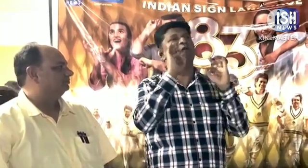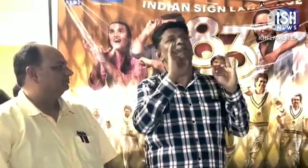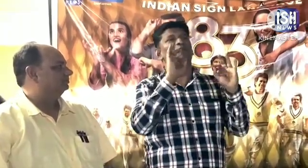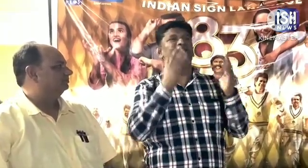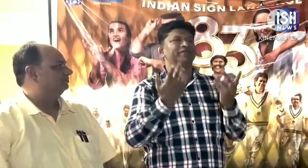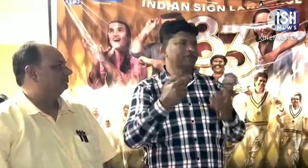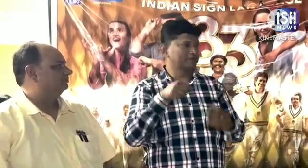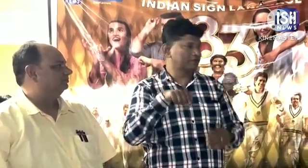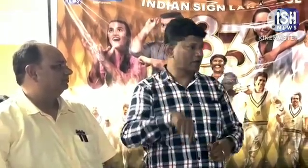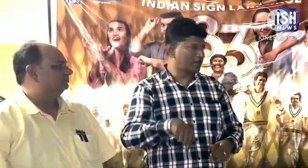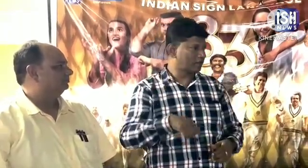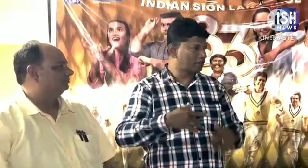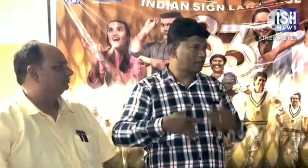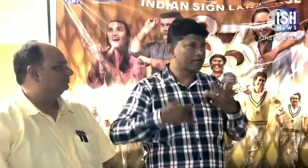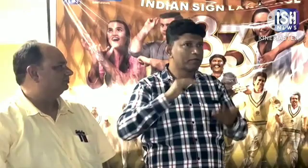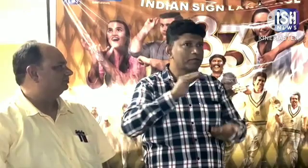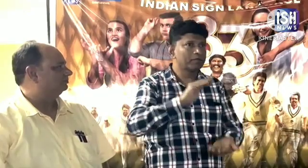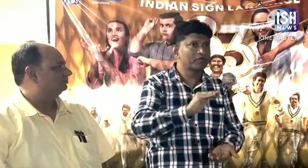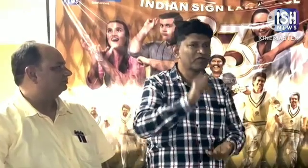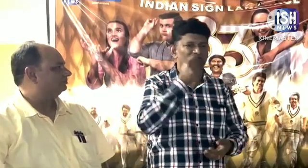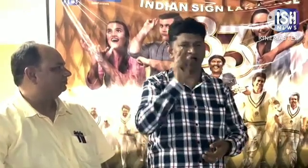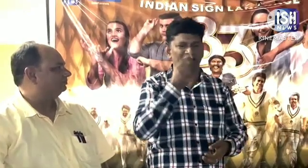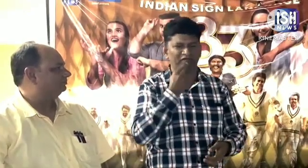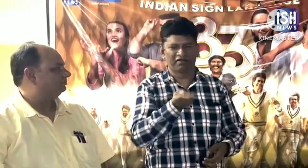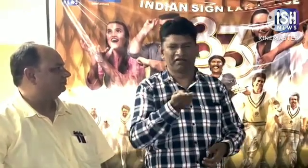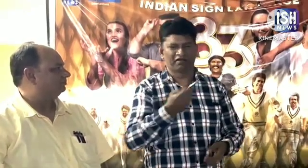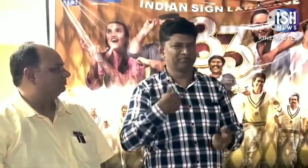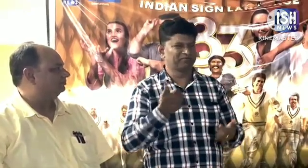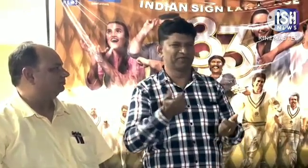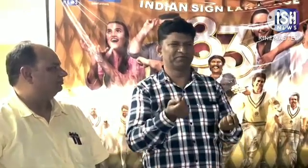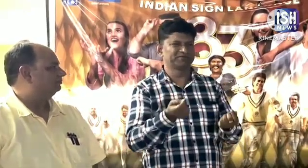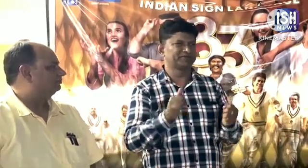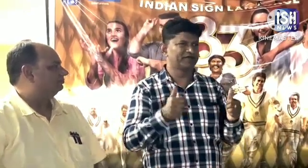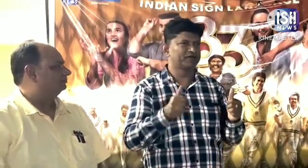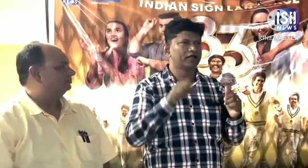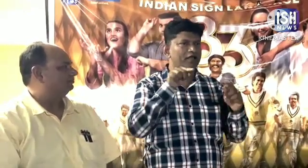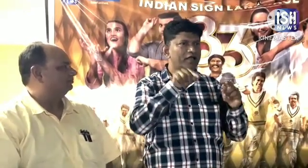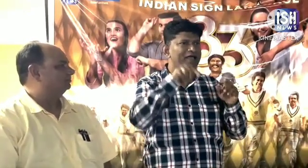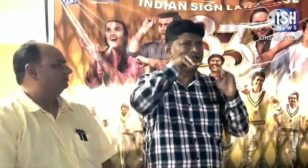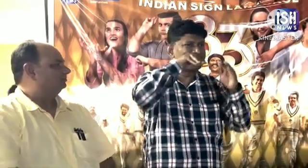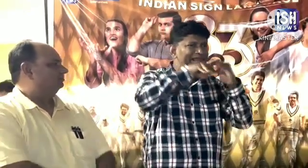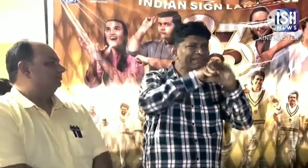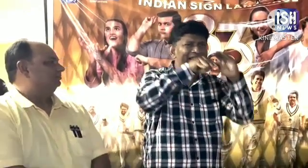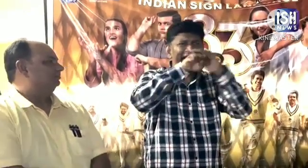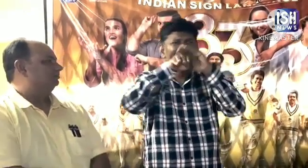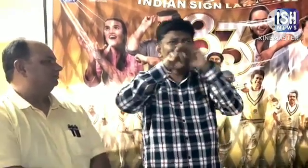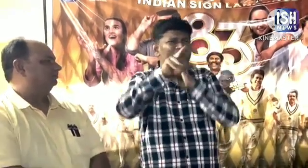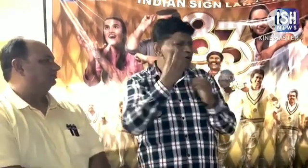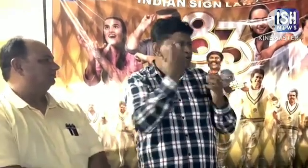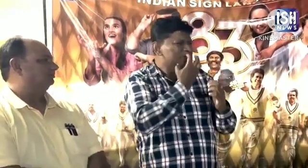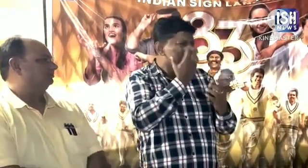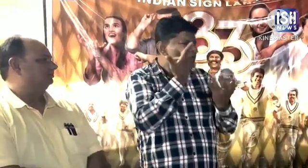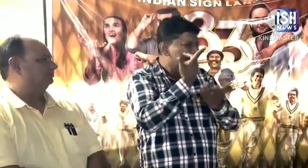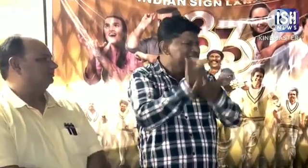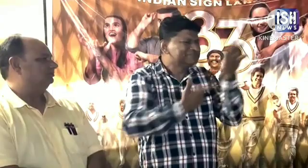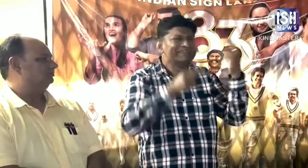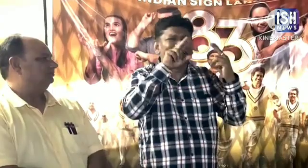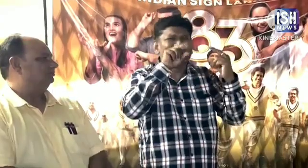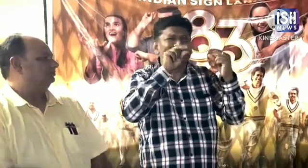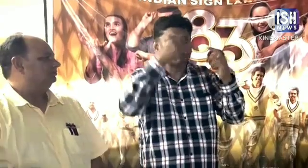हुआ। अब सीन में जहां लड़का कहता है कि उसके पिता के पास टिकट के लिए पैसे नहीं है, मैं डायलॉग का गहरा अर्थ और कौन क्या कह